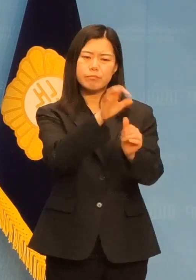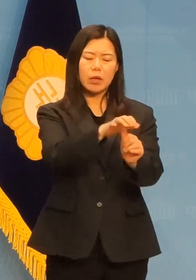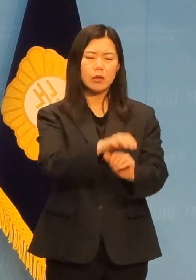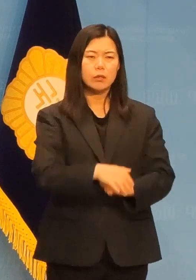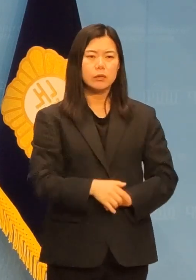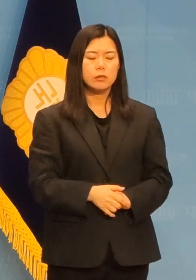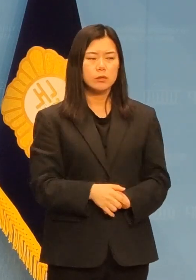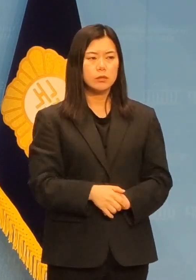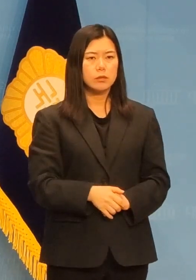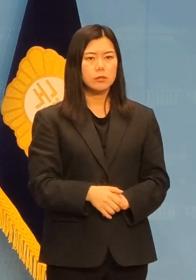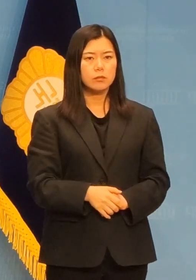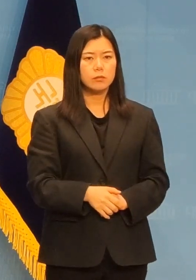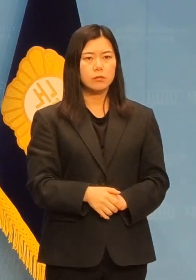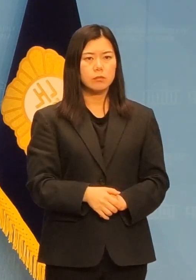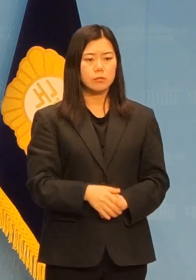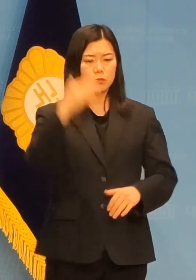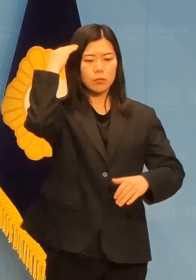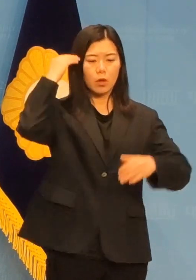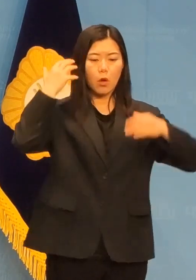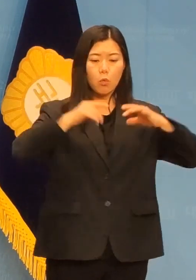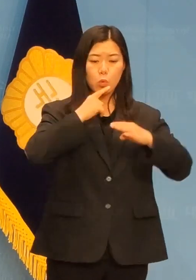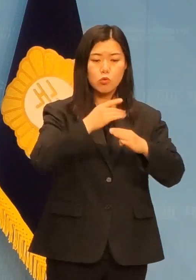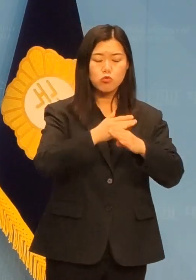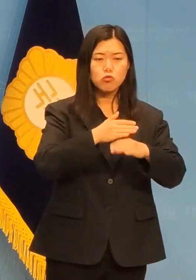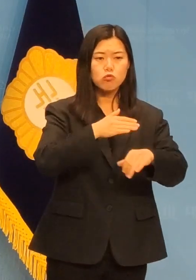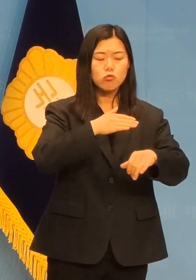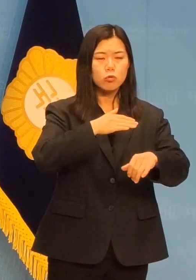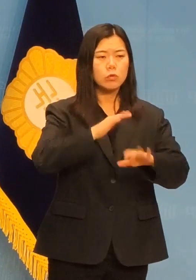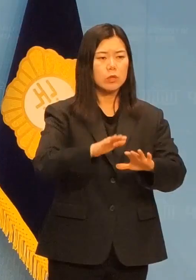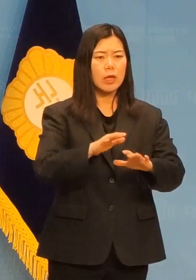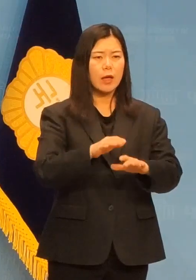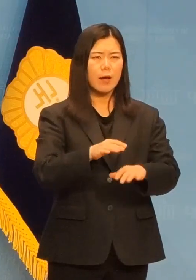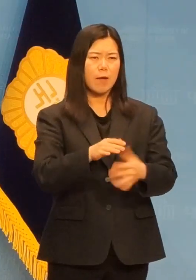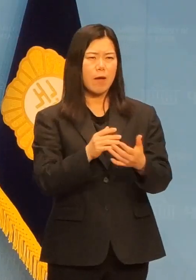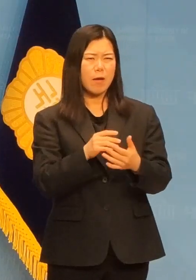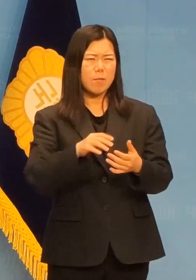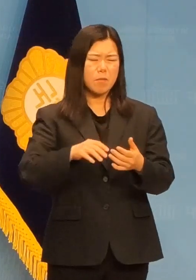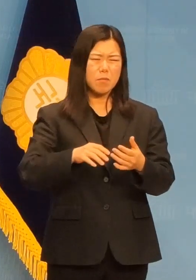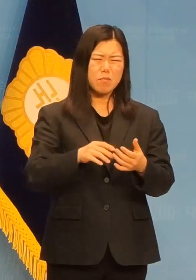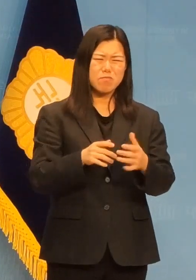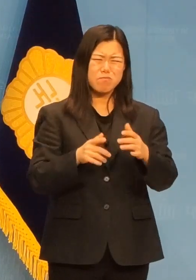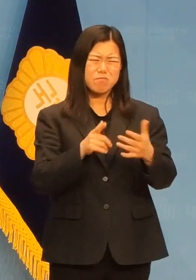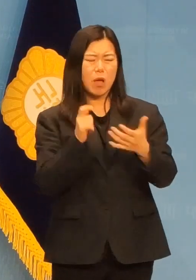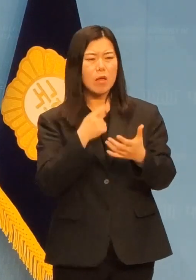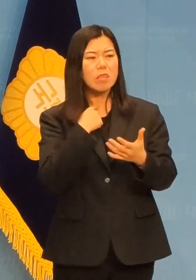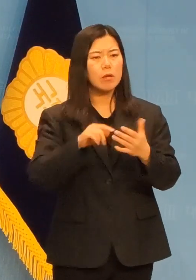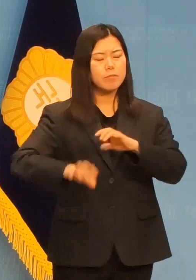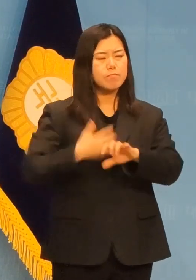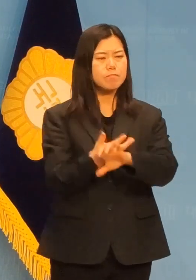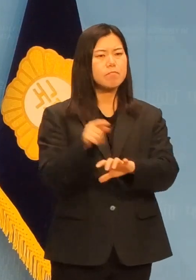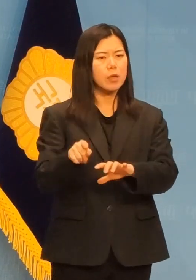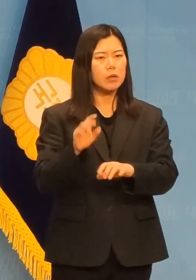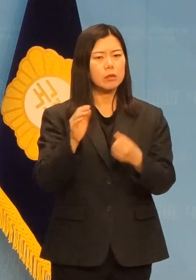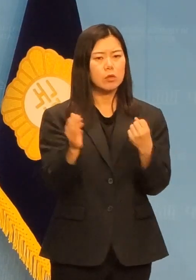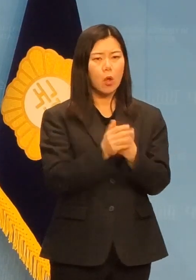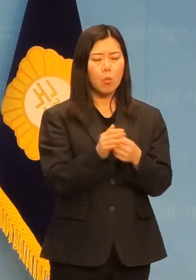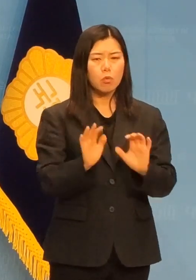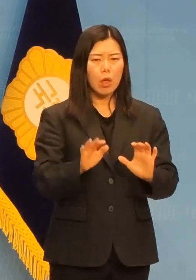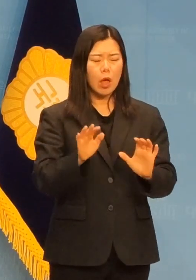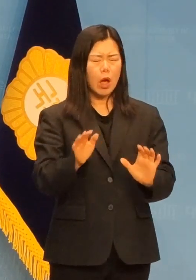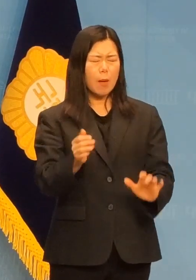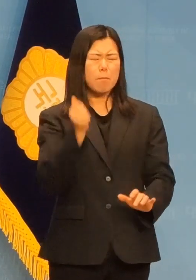압박했습니다. 대한민국 민주주의의 심장을 겨누었던 비상계엄으로 불의의 타격을 당한